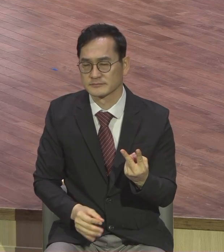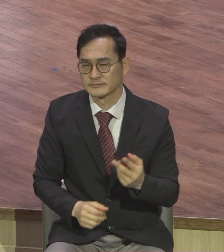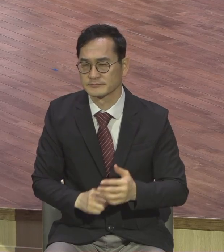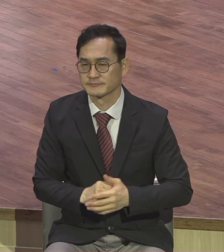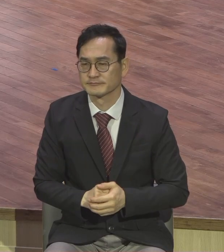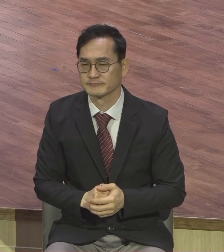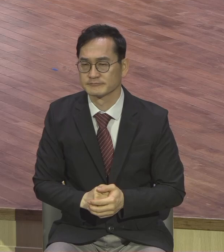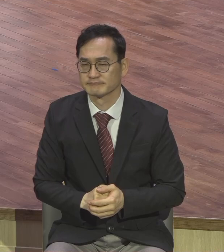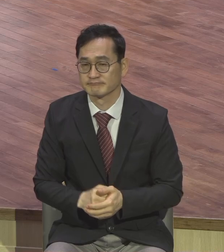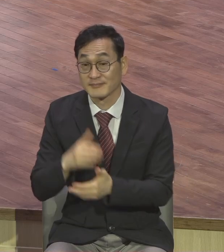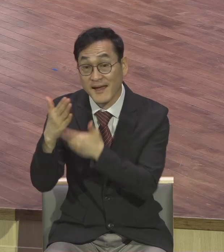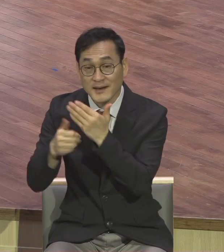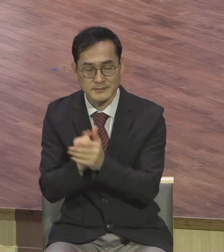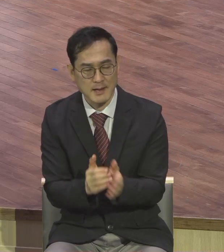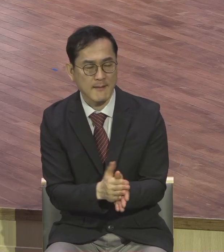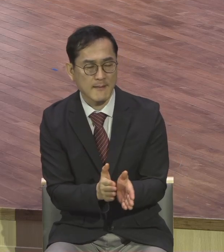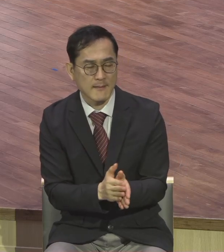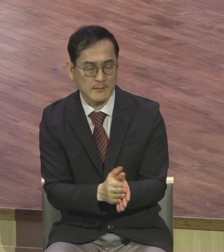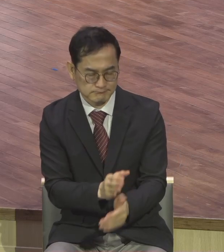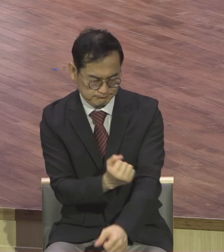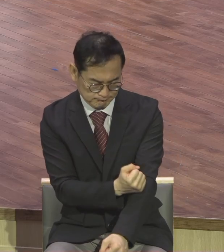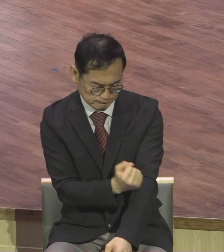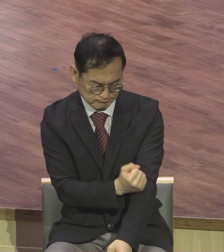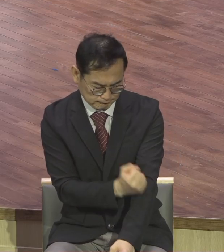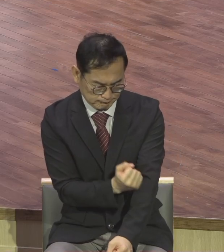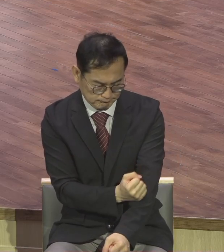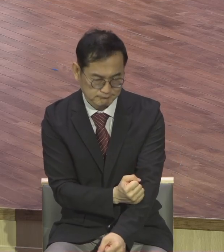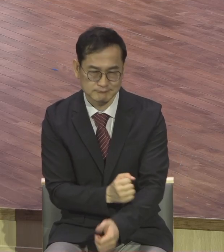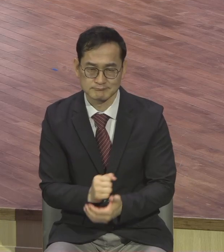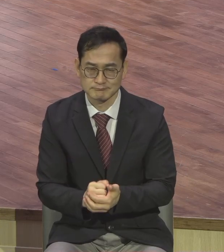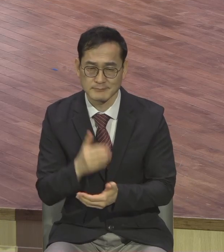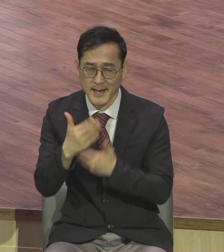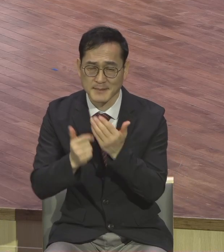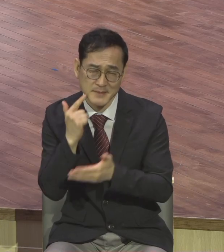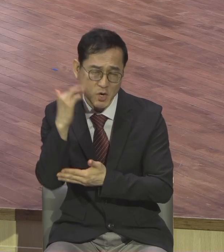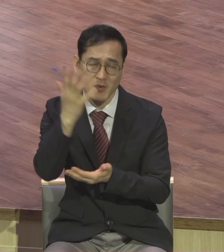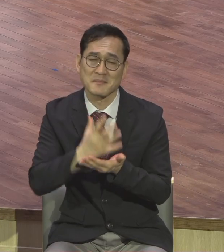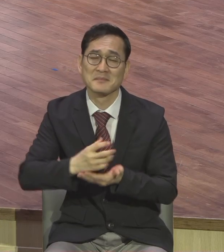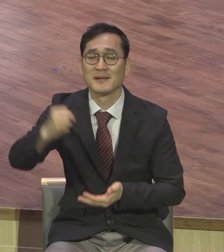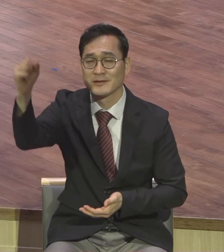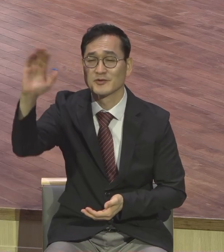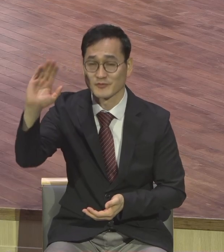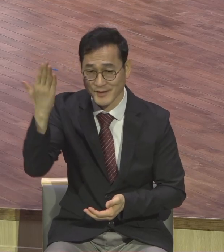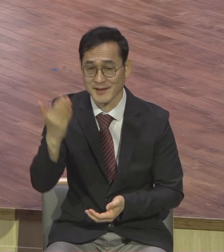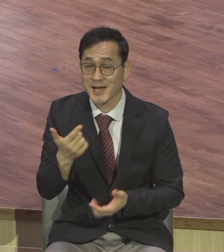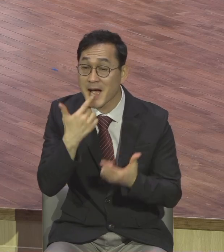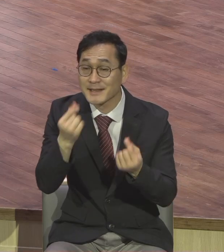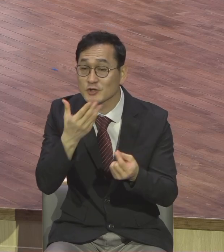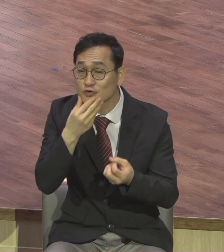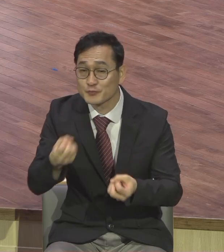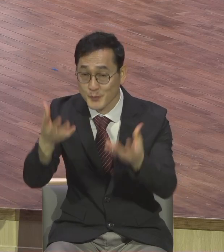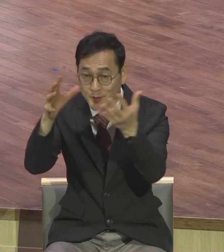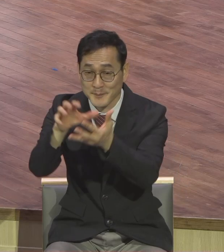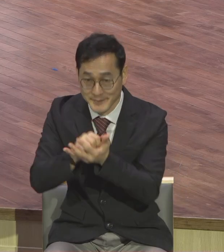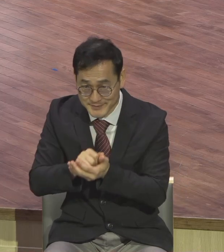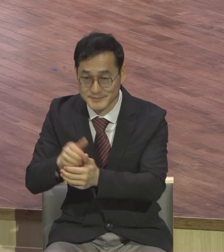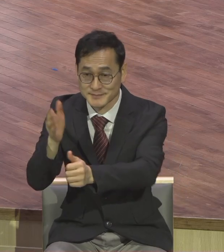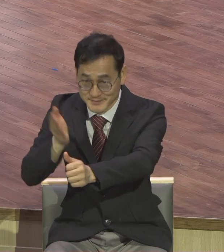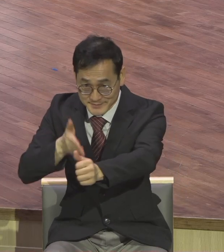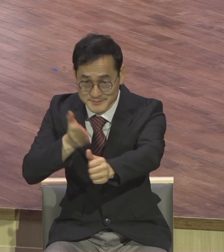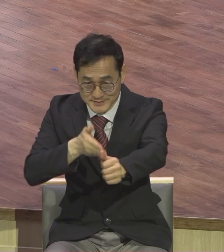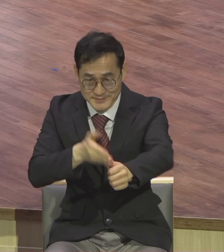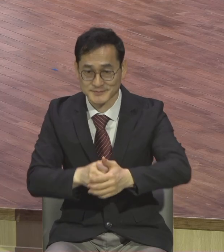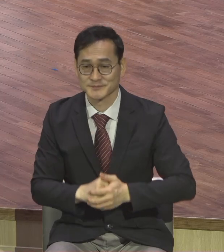누리면서 순간을 초월한 2, 3, 7날의 빛으로 들어가게 됩니다. 이 축복 받기를 죄물로 축복합니다. 자, 59절을